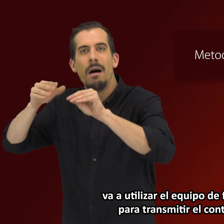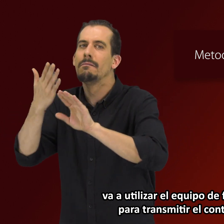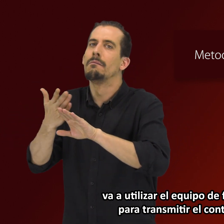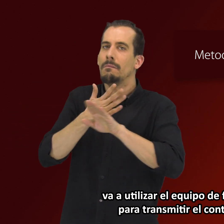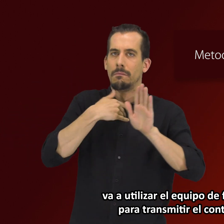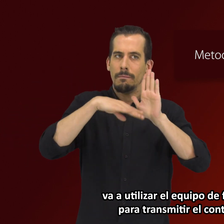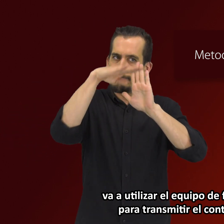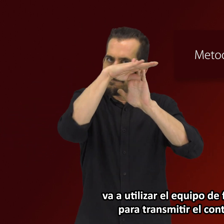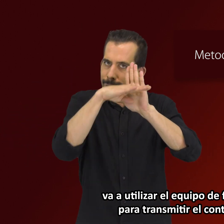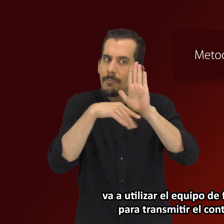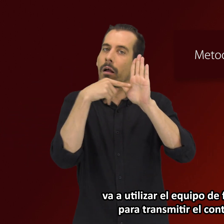contenido.